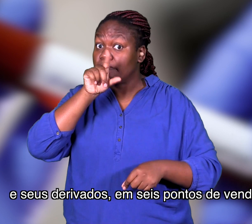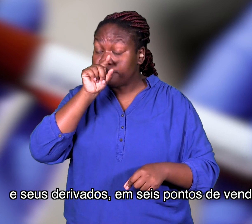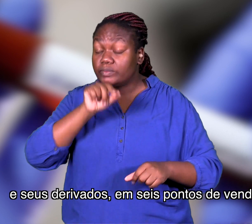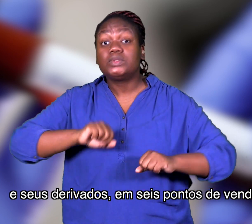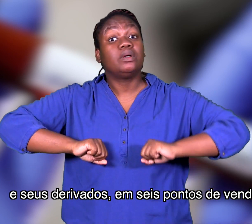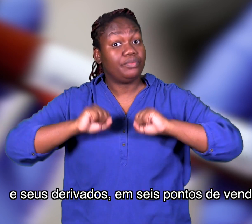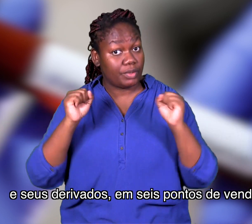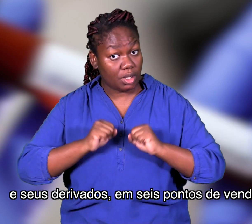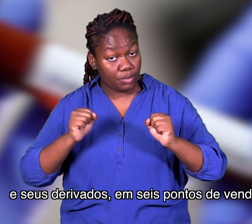de venda.